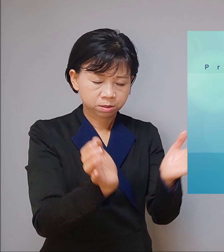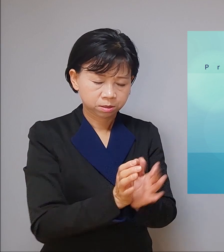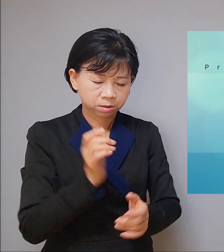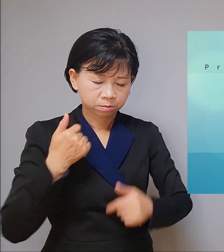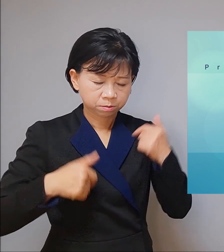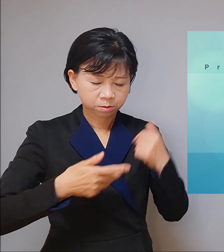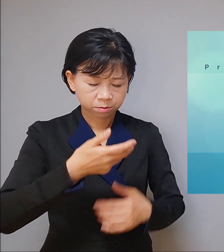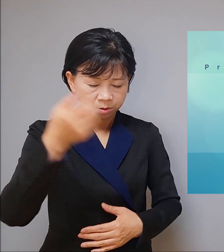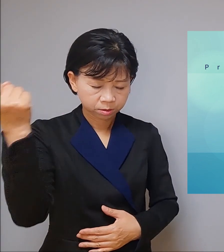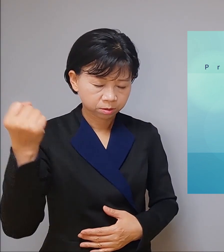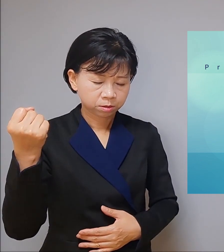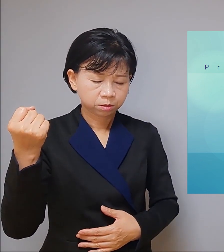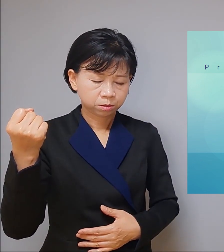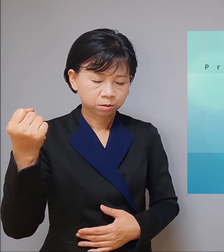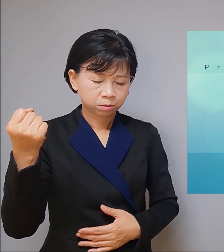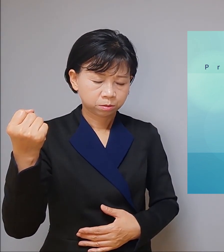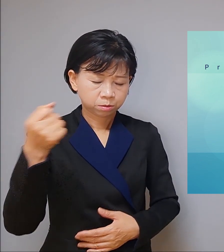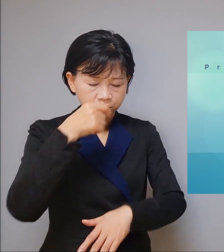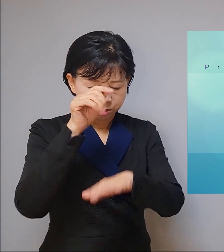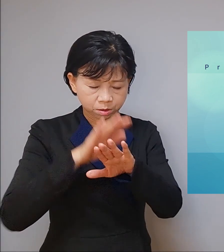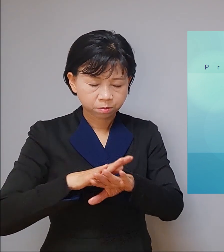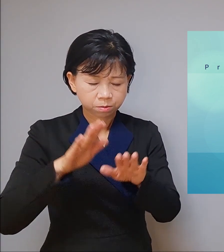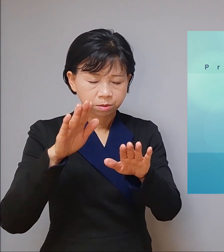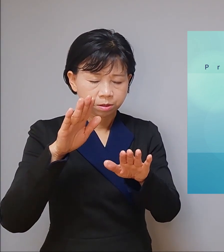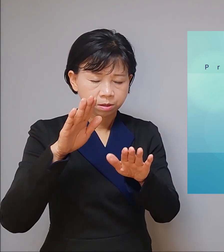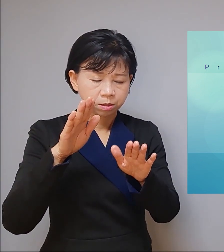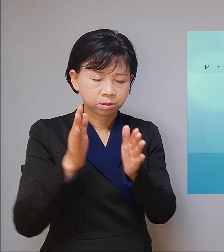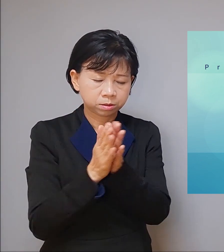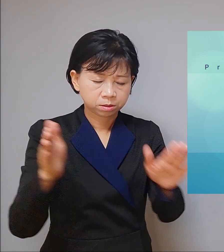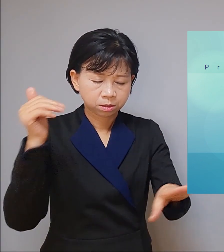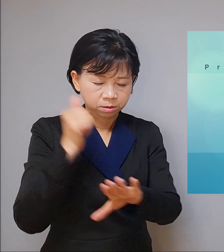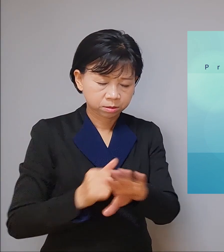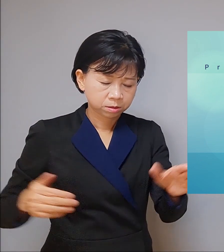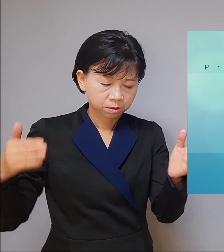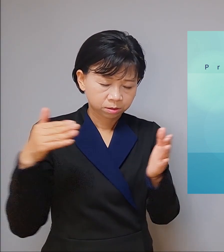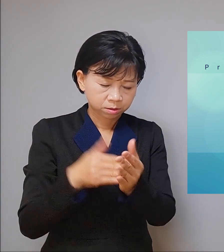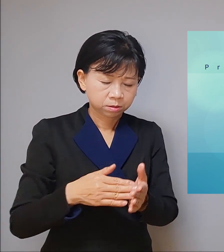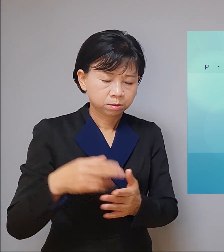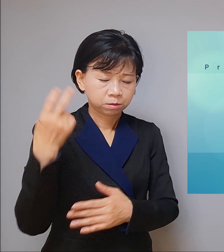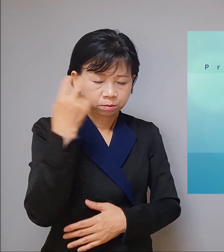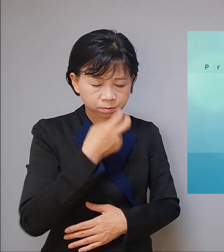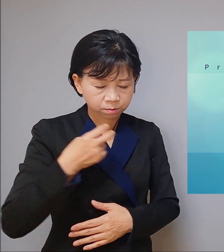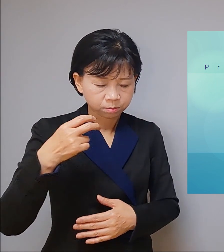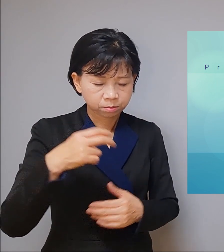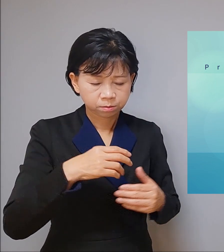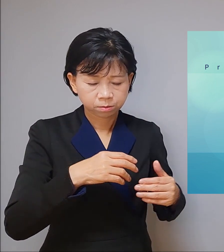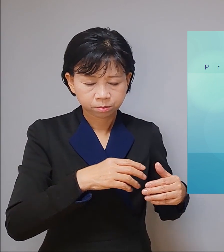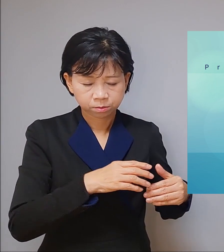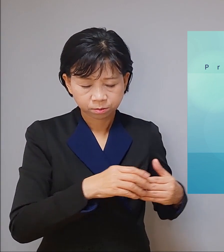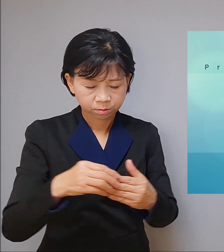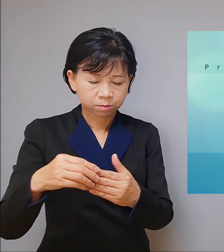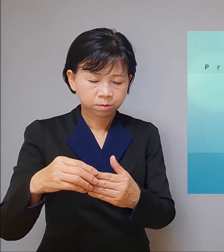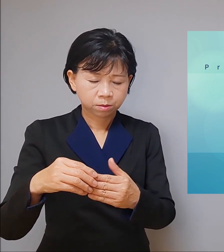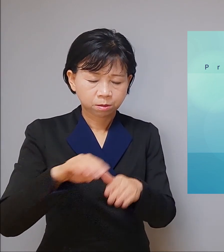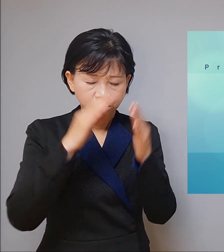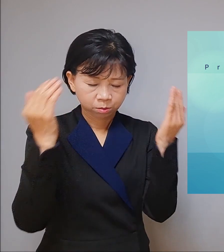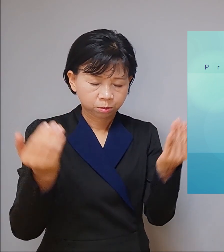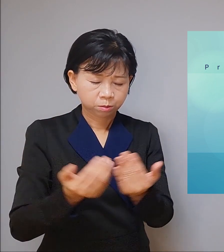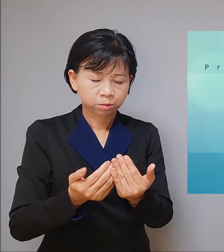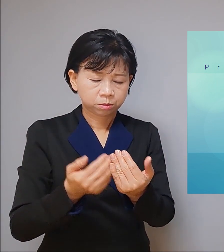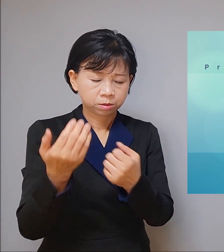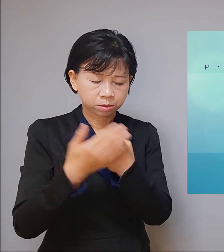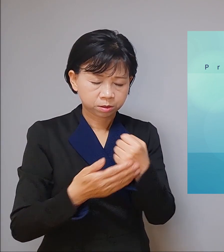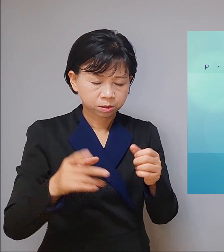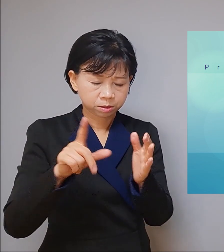찬양을 기뻐 받아 주시고 예배의 시종을 주님께서 주관하여 주셔서 우리 모두에게 축복과